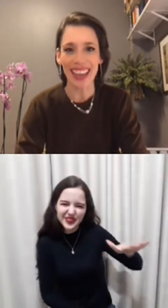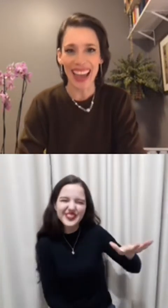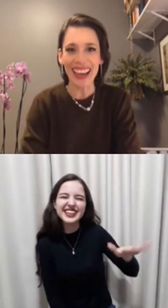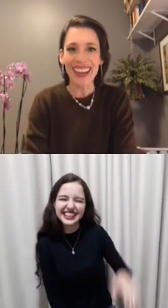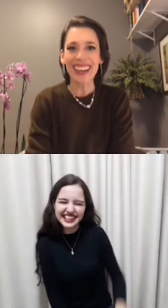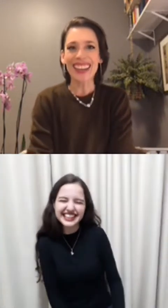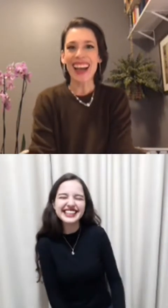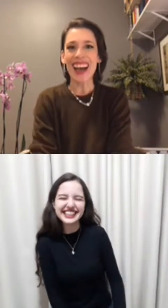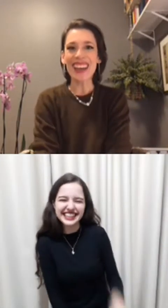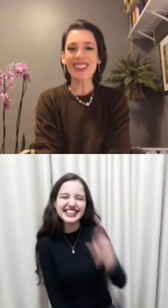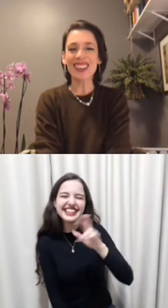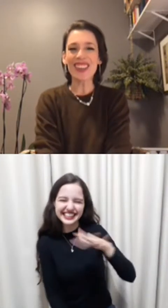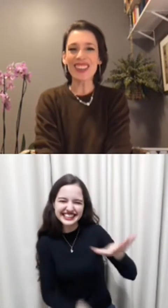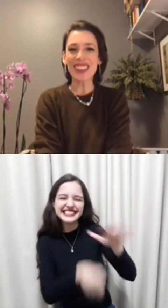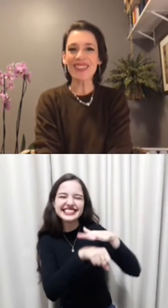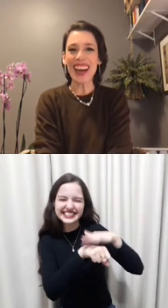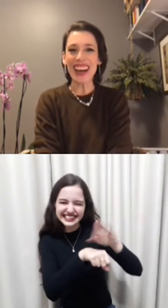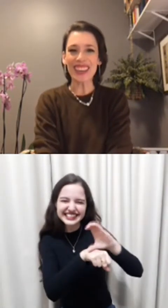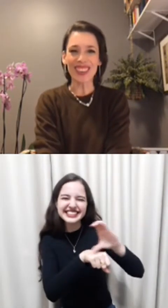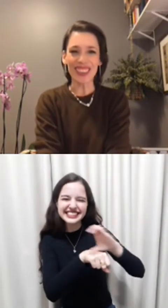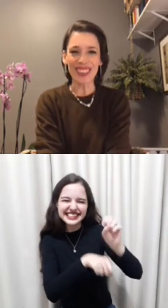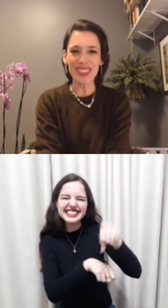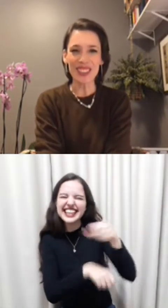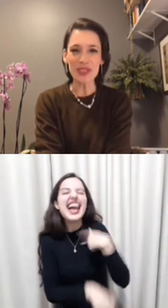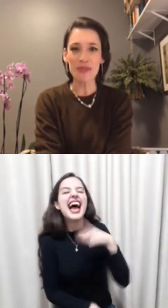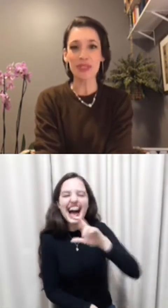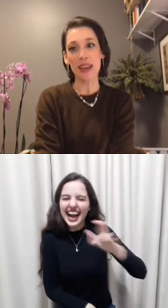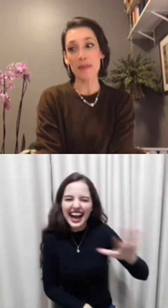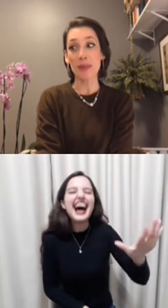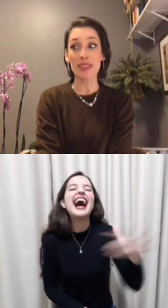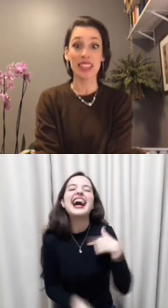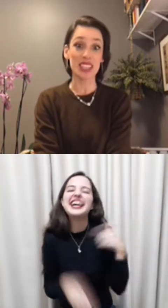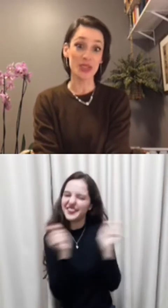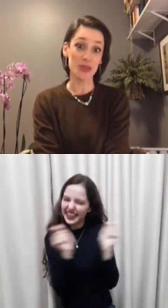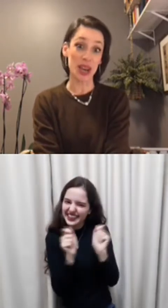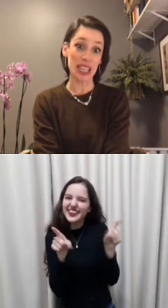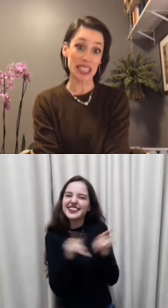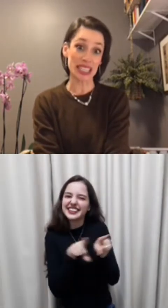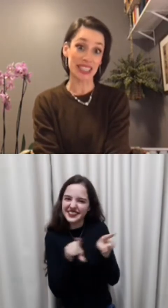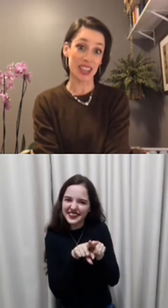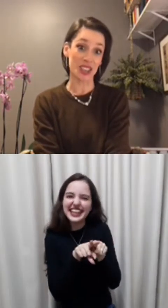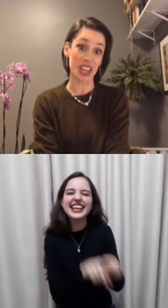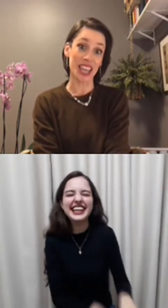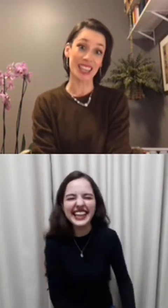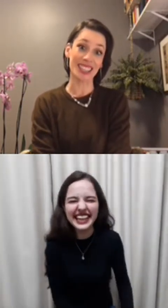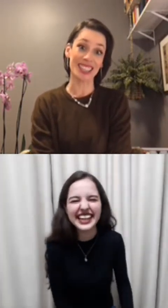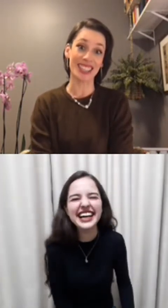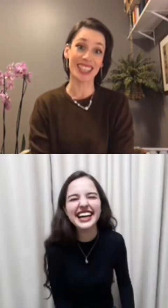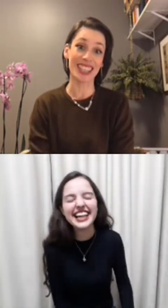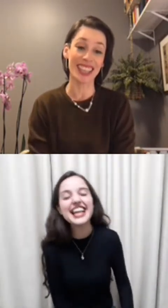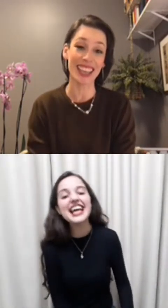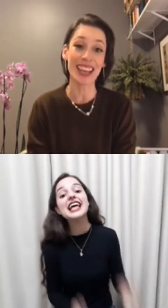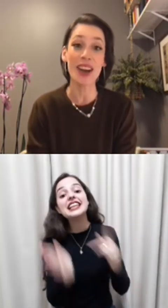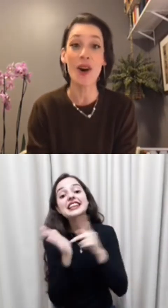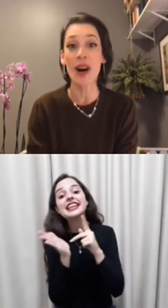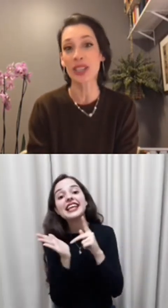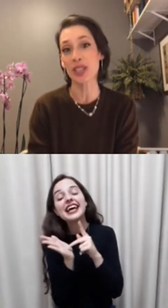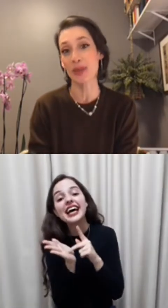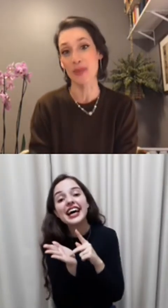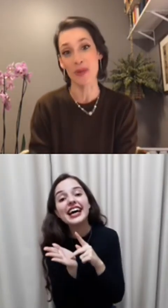Rimar, né? Ah, eu adoro o Rimar, meu amigo de. Dá pra Ai, dizer que de eu adoro infância, também. gente. Ele